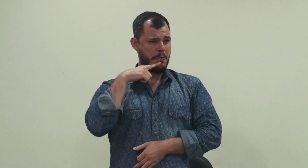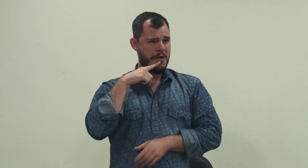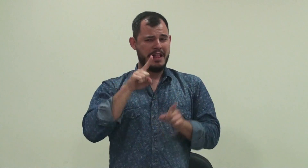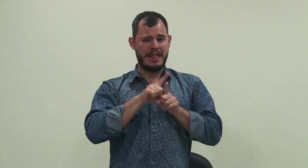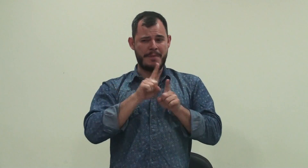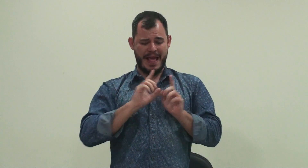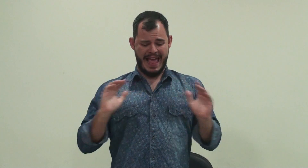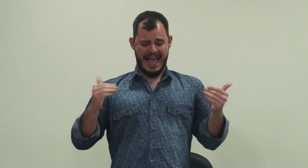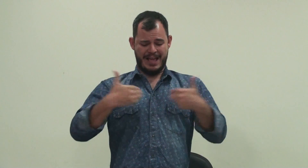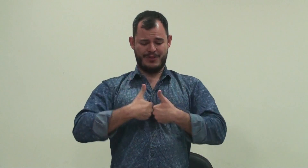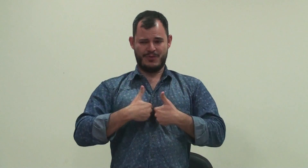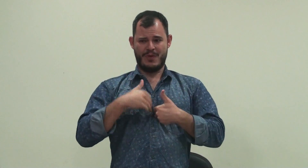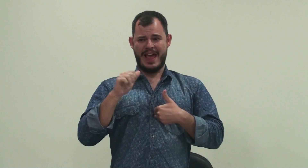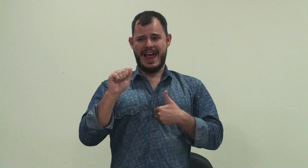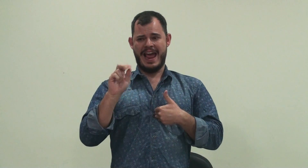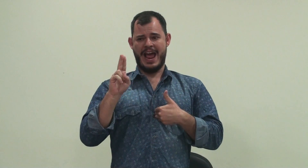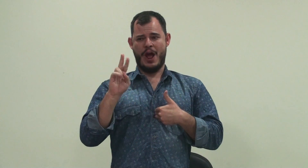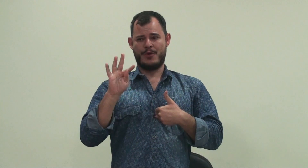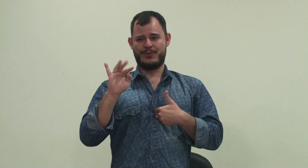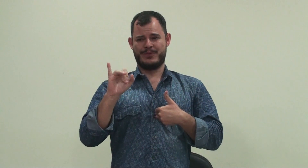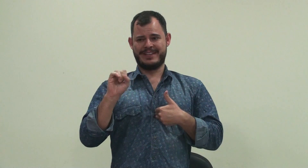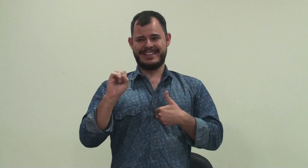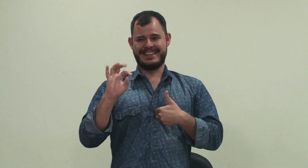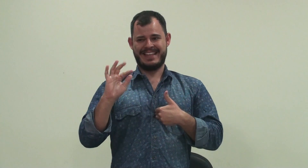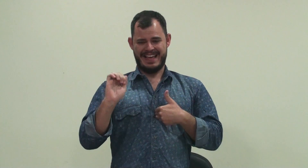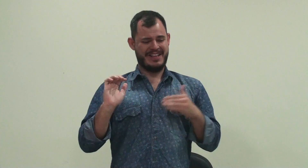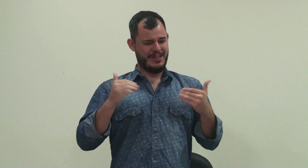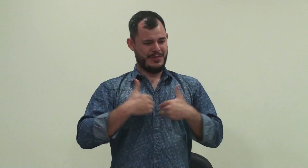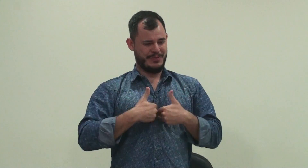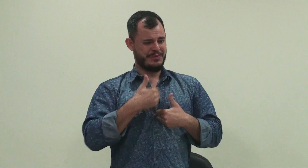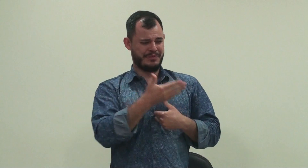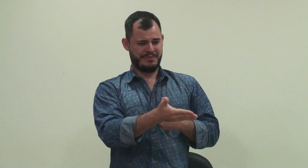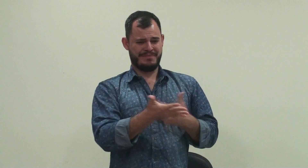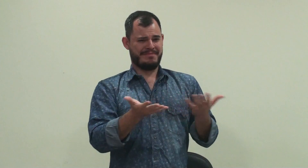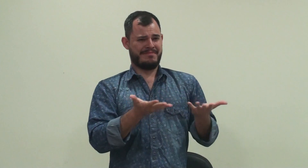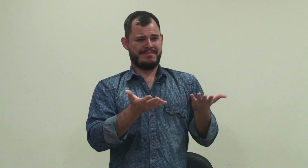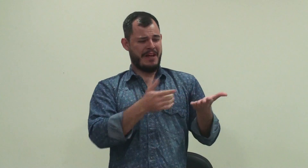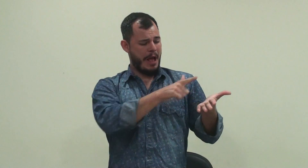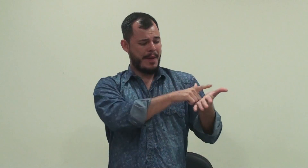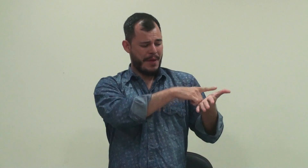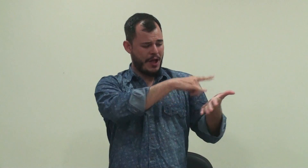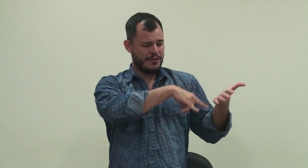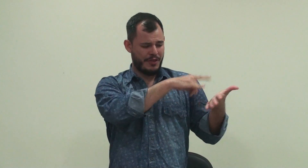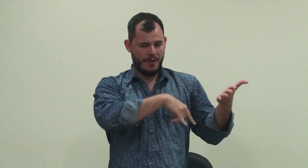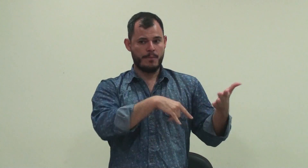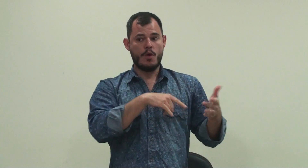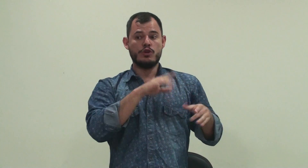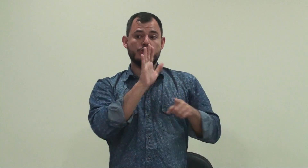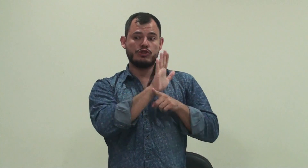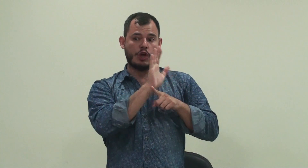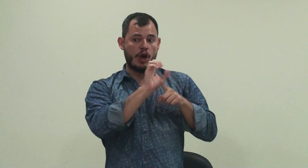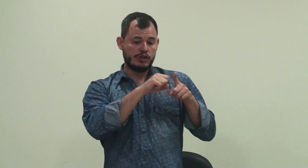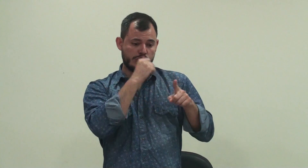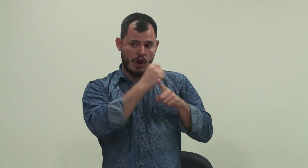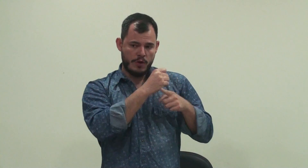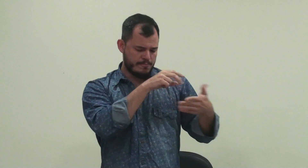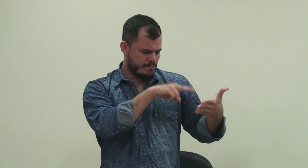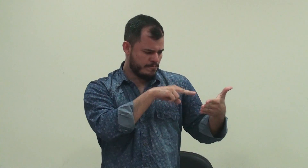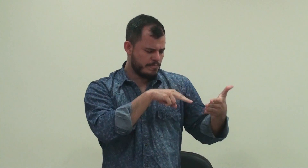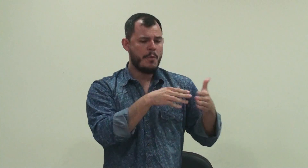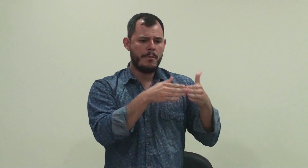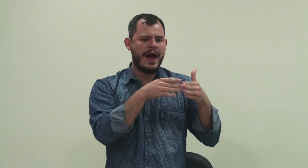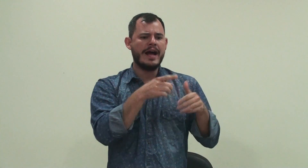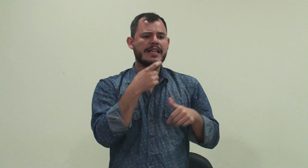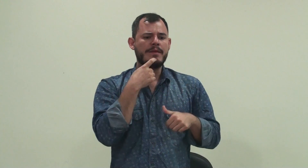e falou, surdo, tem autismo. e como que vai ser